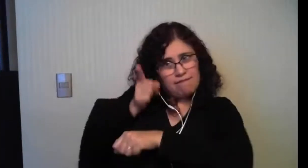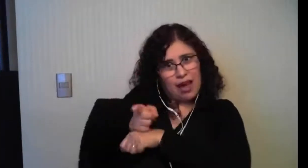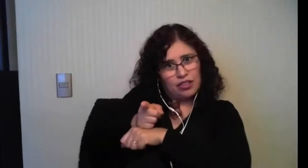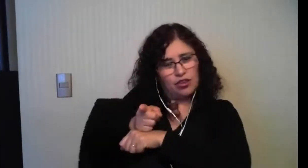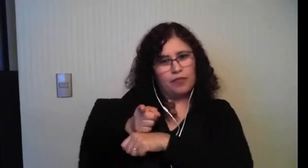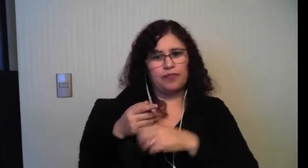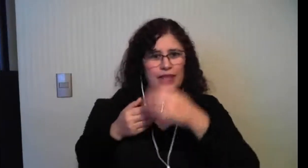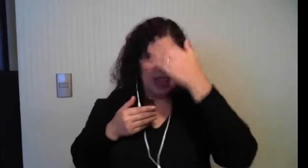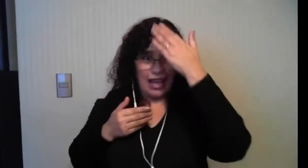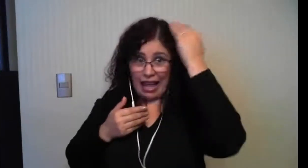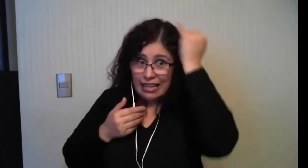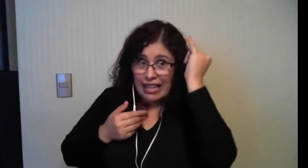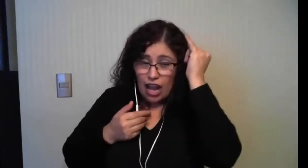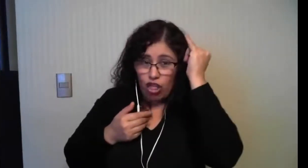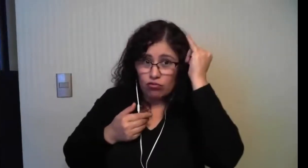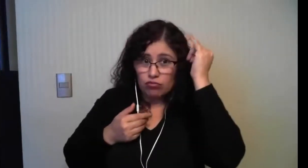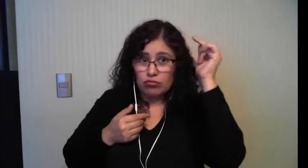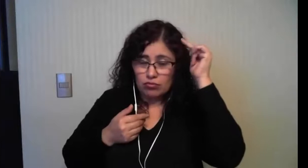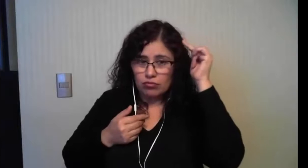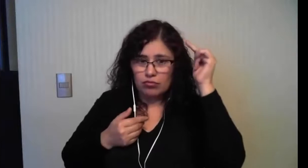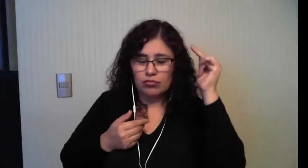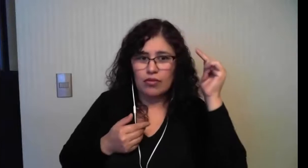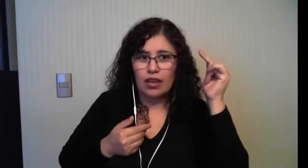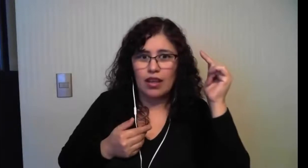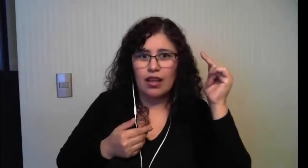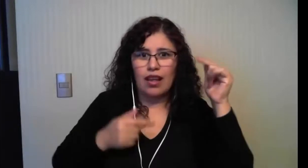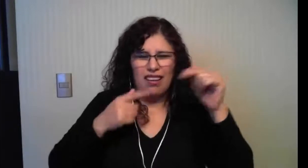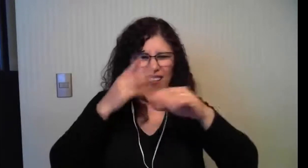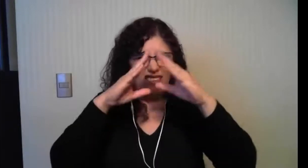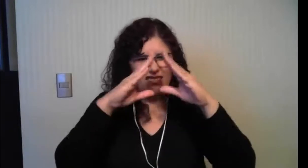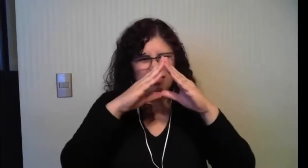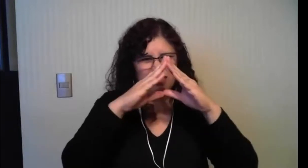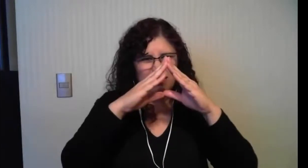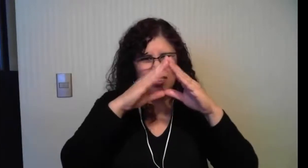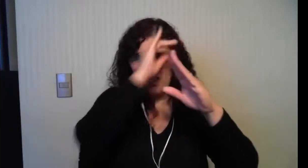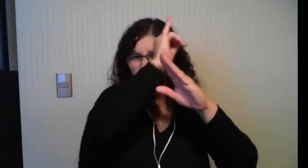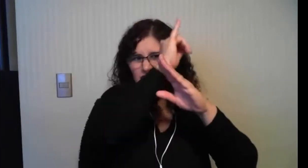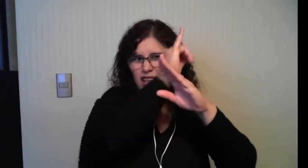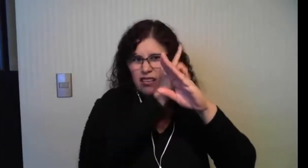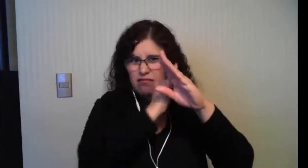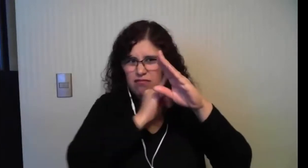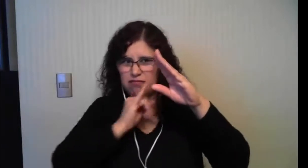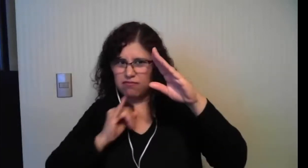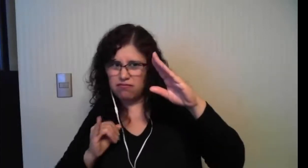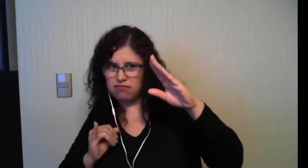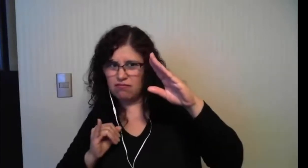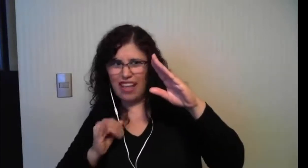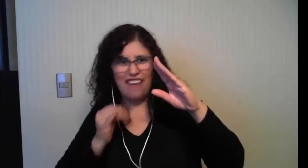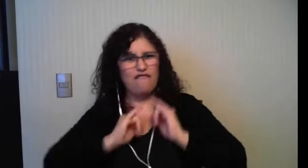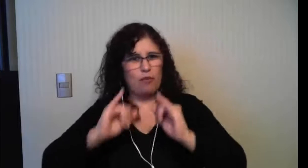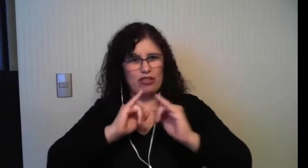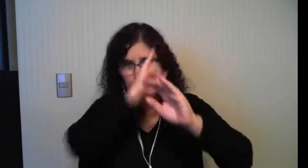llega a la decusación piramidal, cruza, uh-huh. ¿cierto? ¿Sí? y de